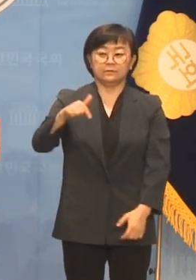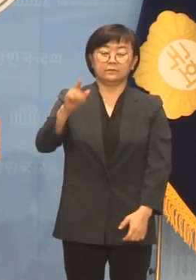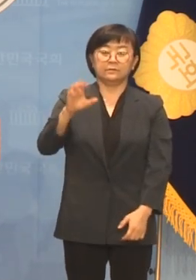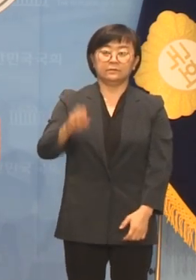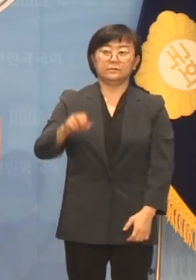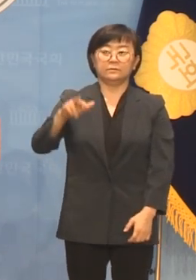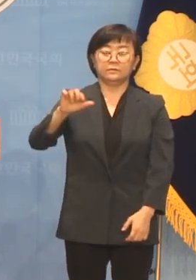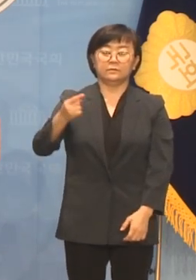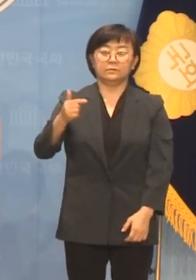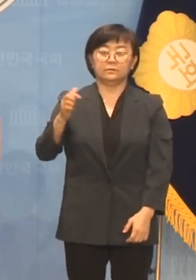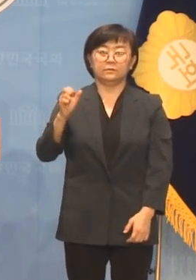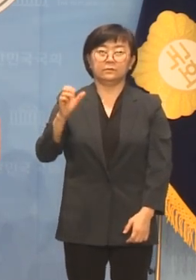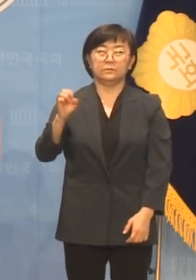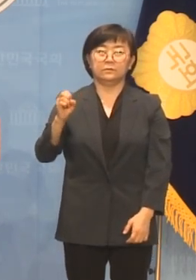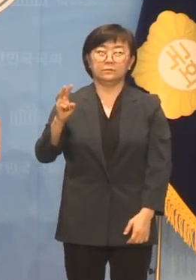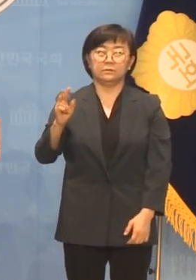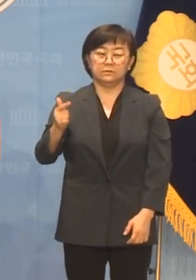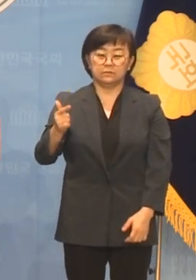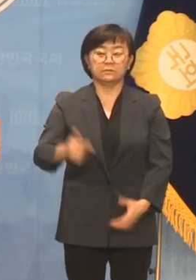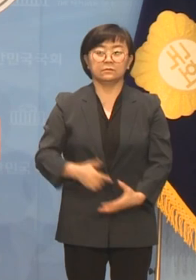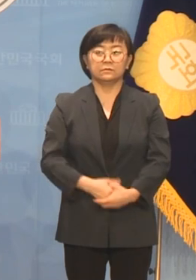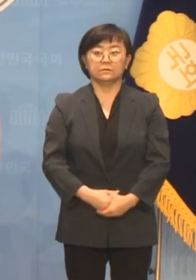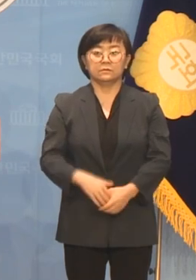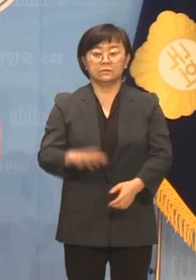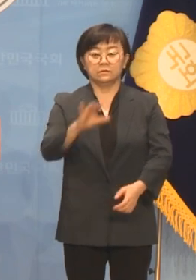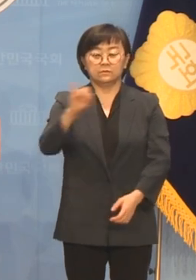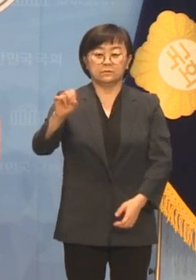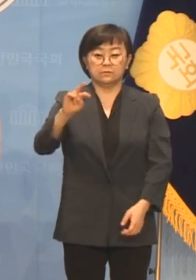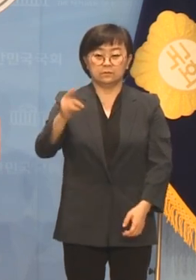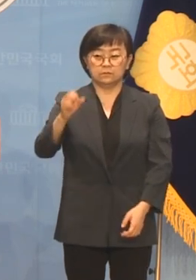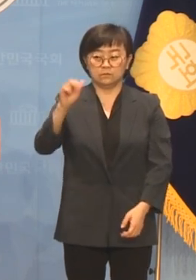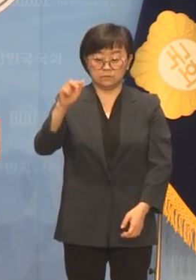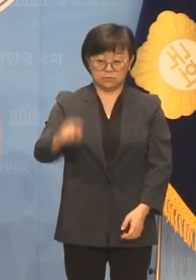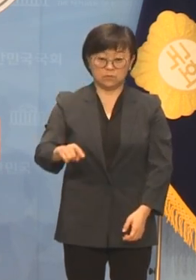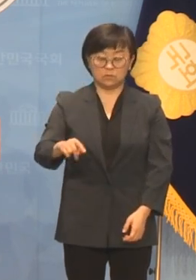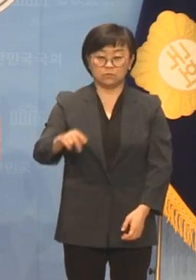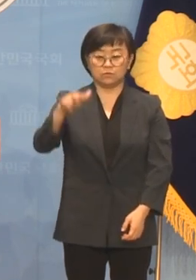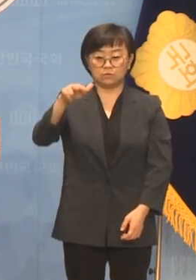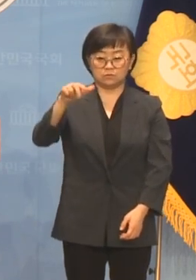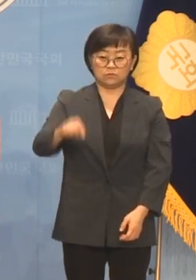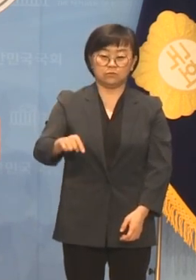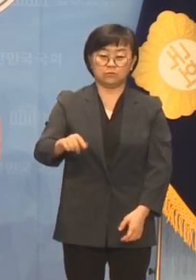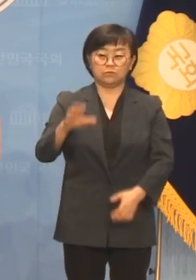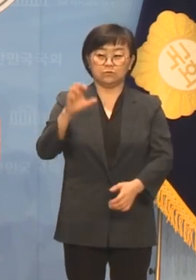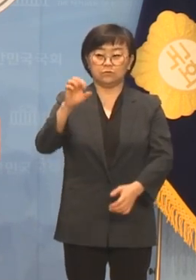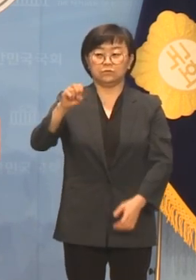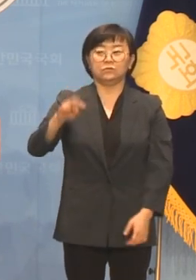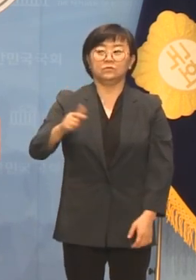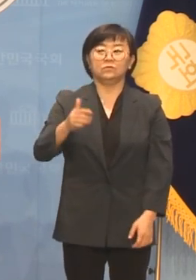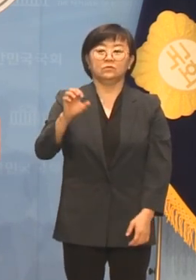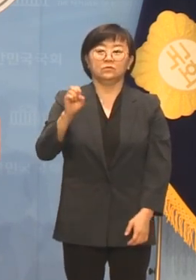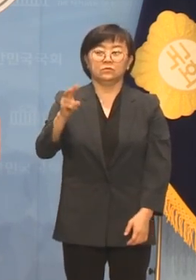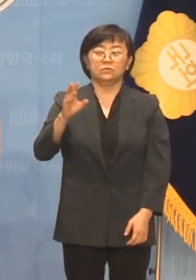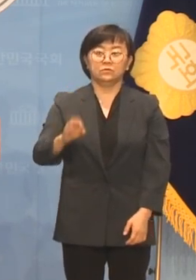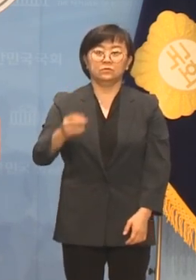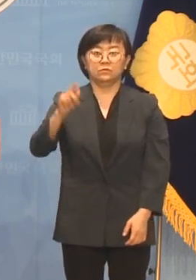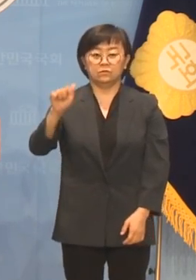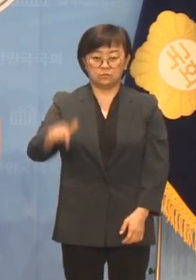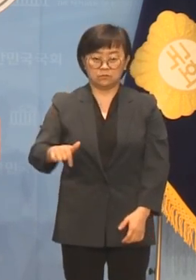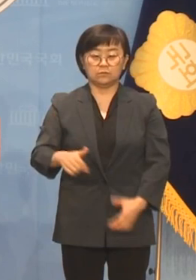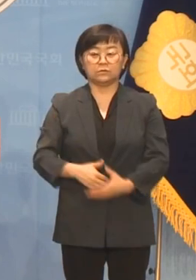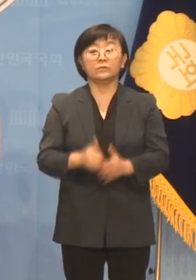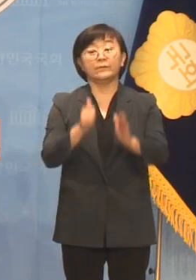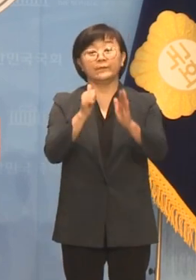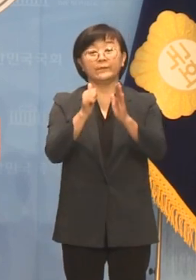강준현 원내부대표님 해주셨고요. 이동주 원내부대표님, 그리고 윤영덕 원내대변인님 참석해